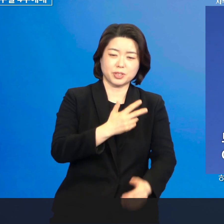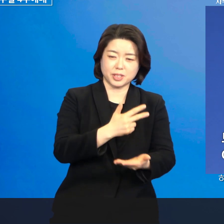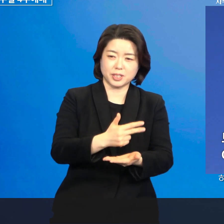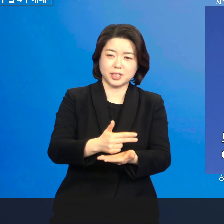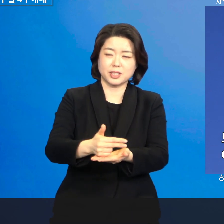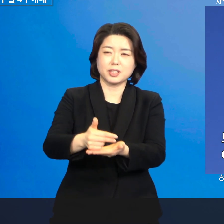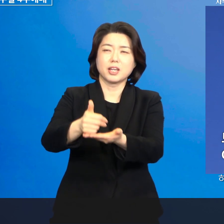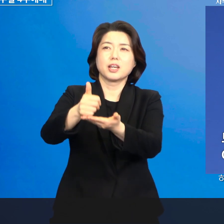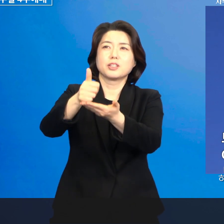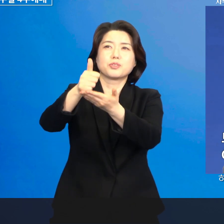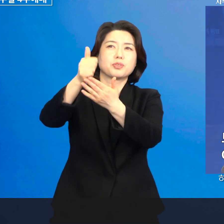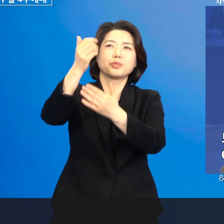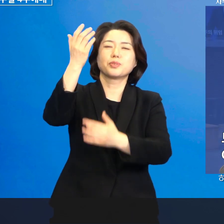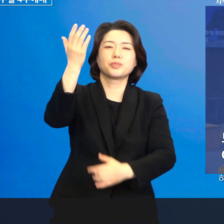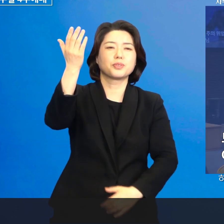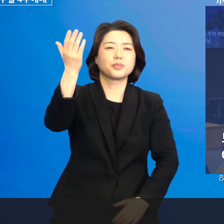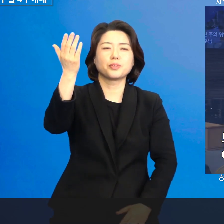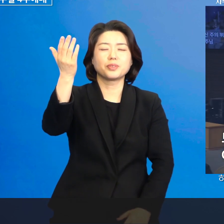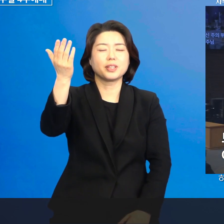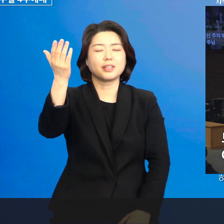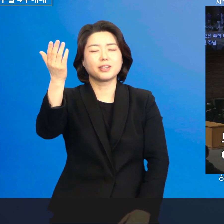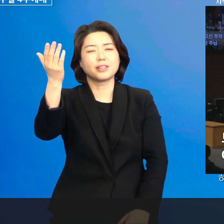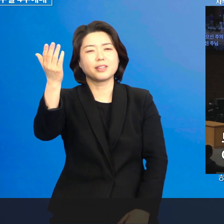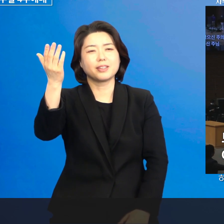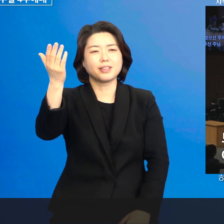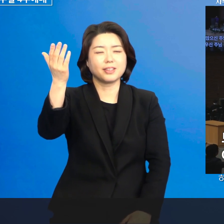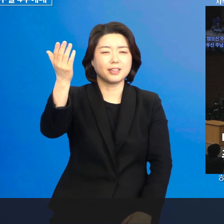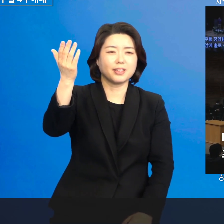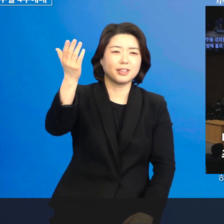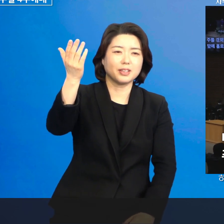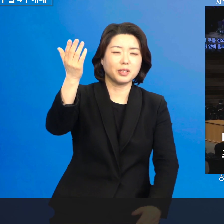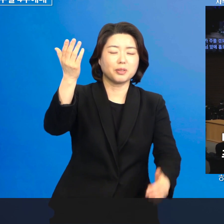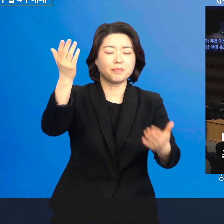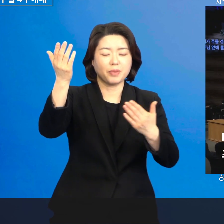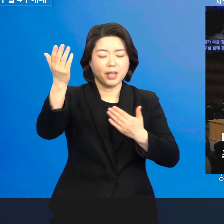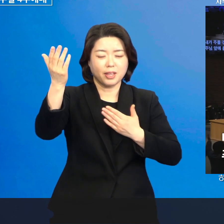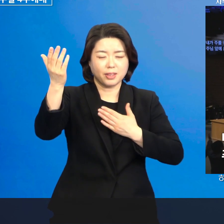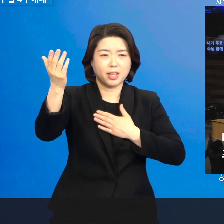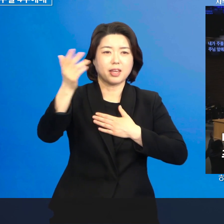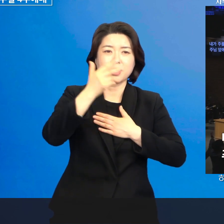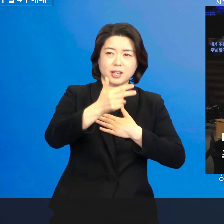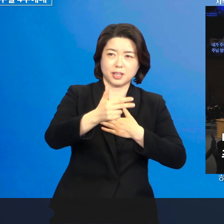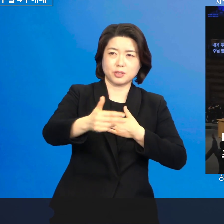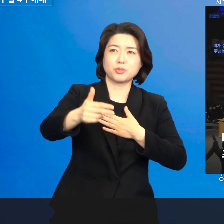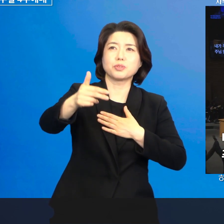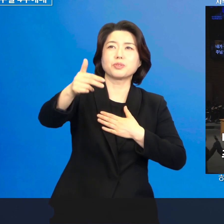아름다우신 두 손 들고 찬양합니다. 내가 주를 경외함으로